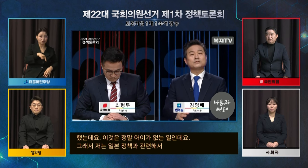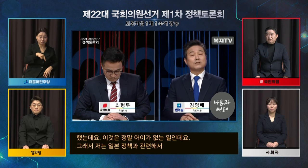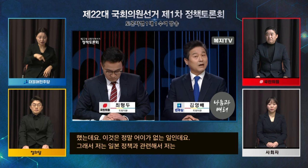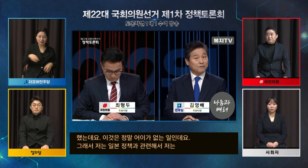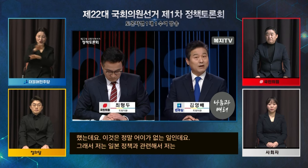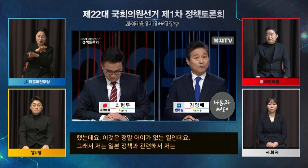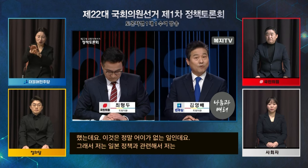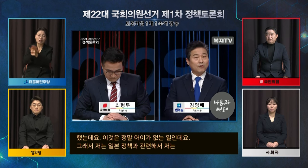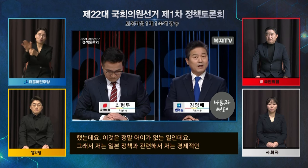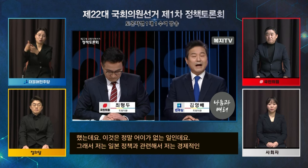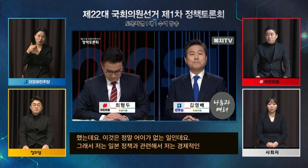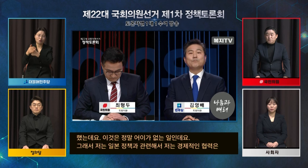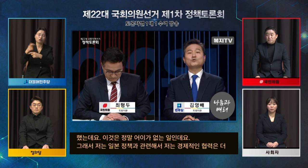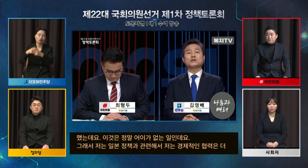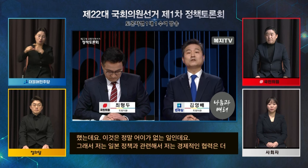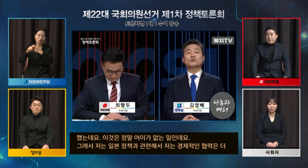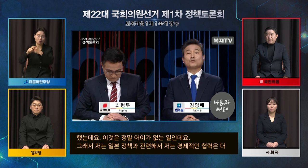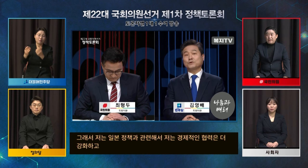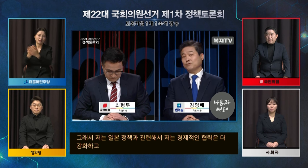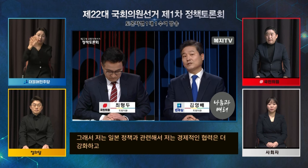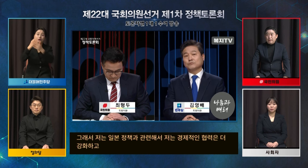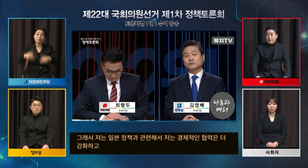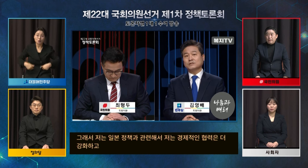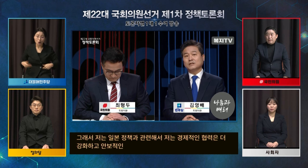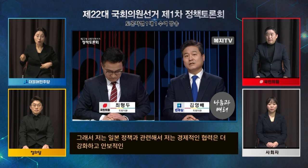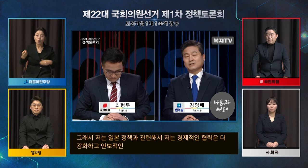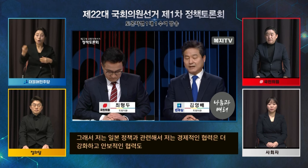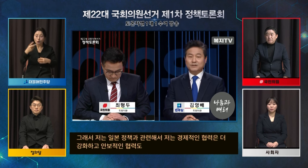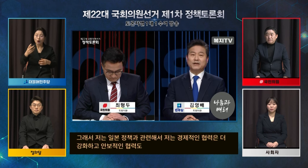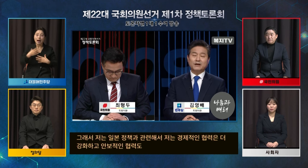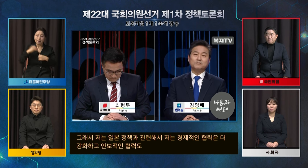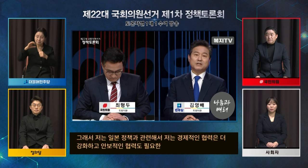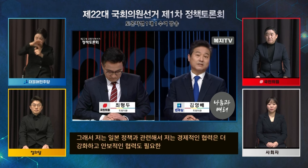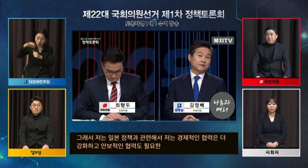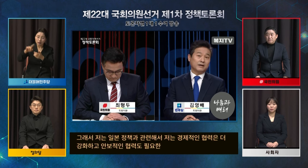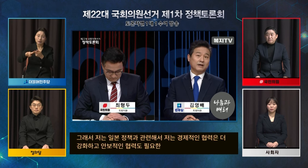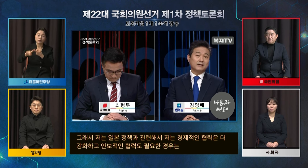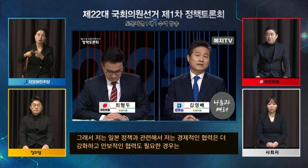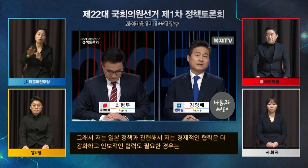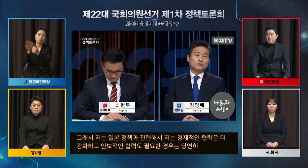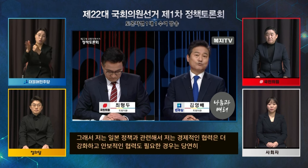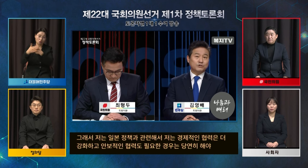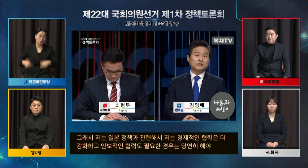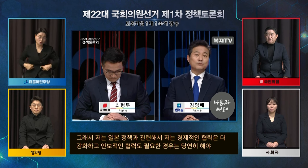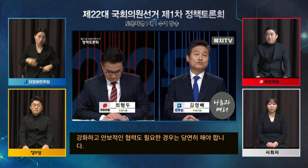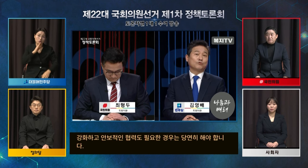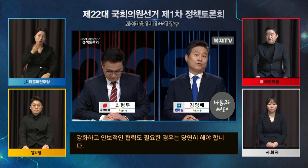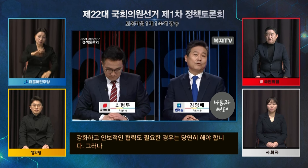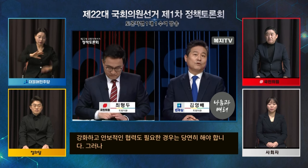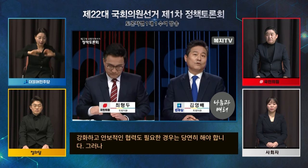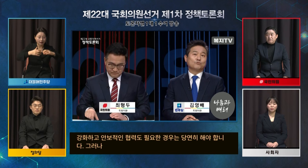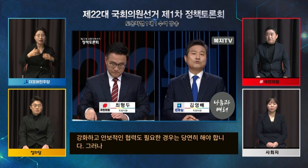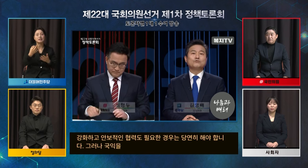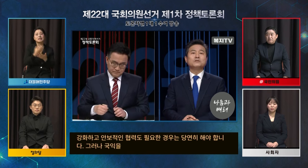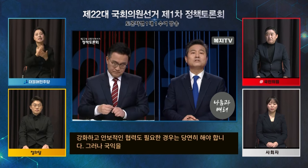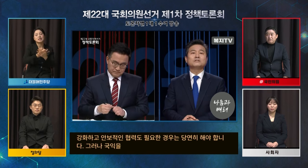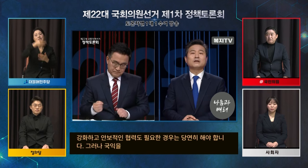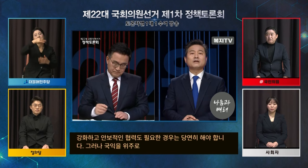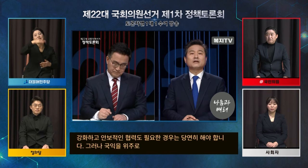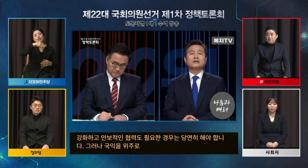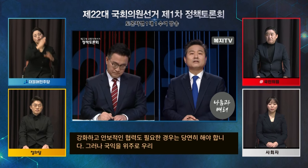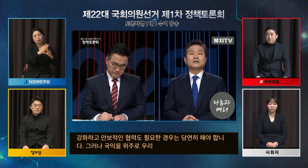협력은 더 강화하고 안보적인 협력도 필요한 경우는 당연히 해야 합니다. 그러나 국익을 위주로 우리